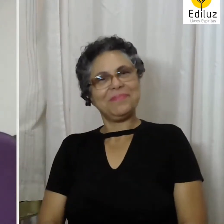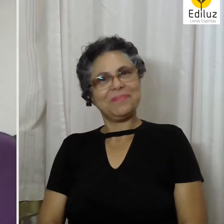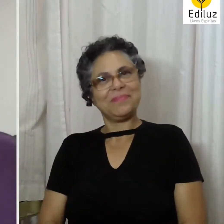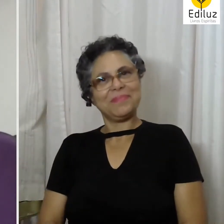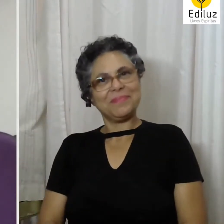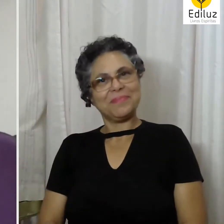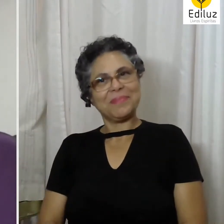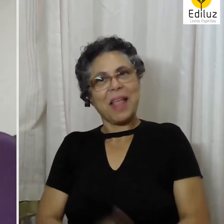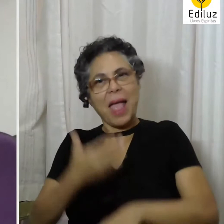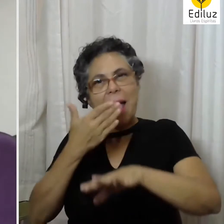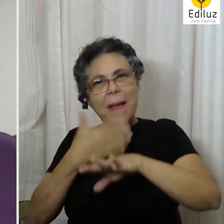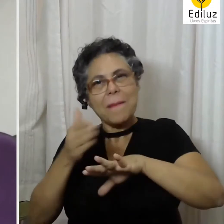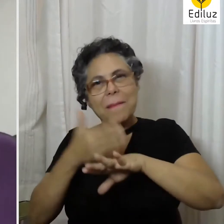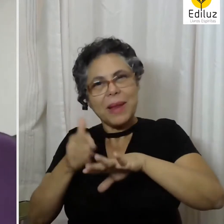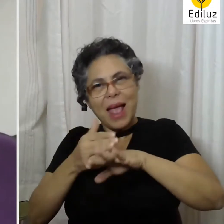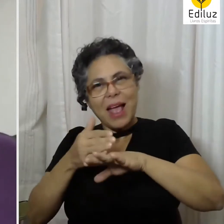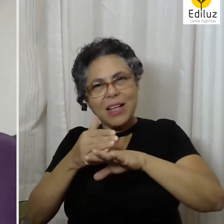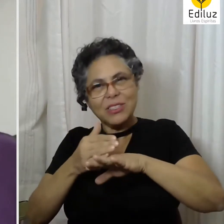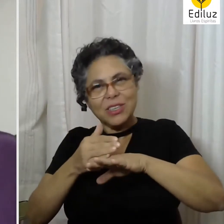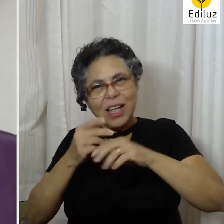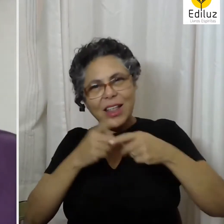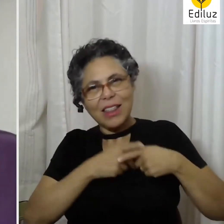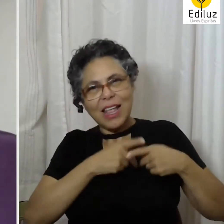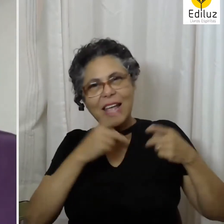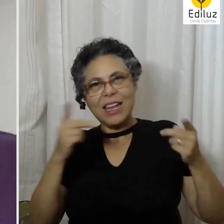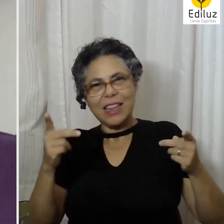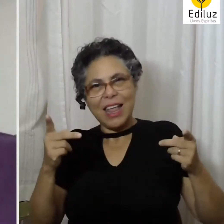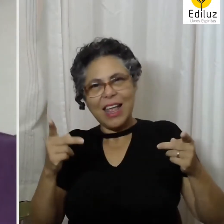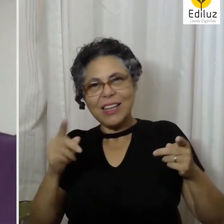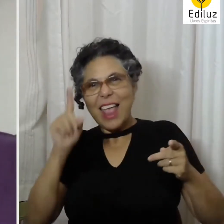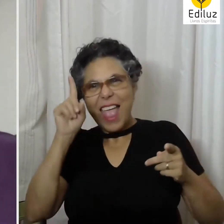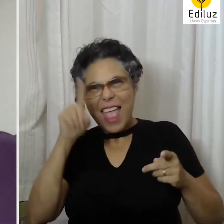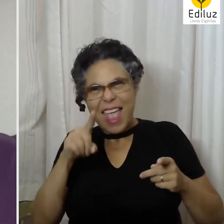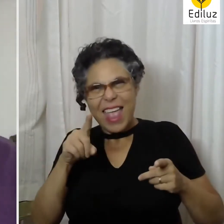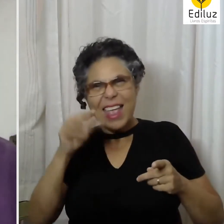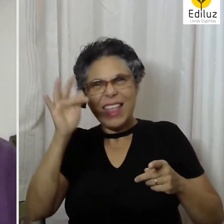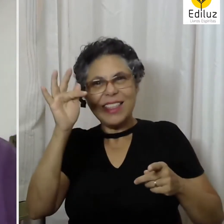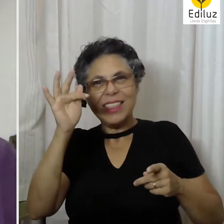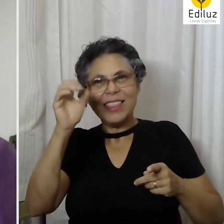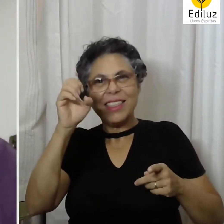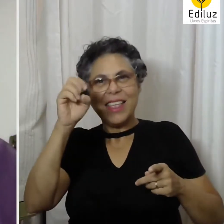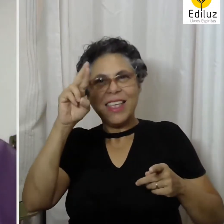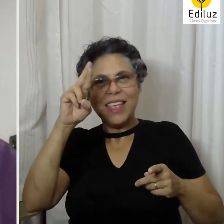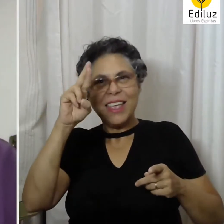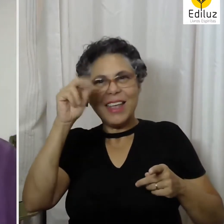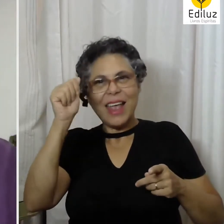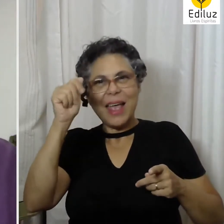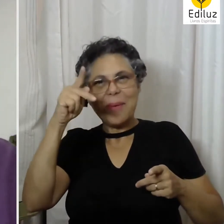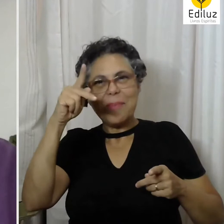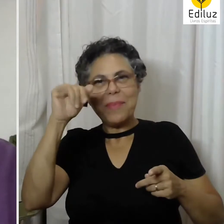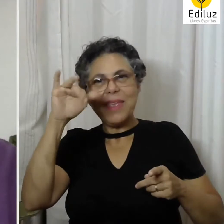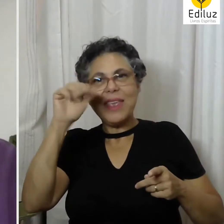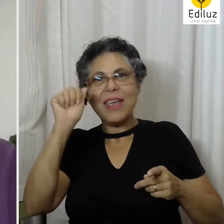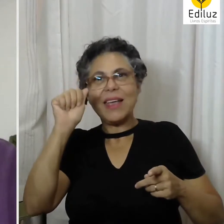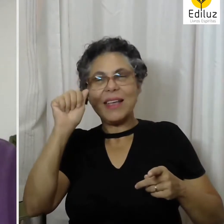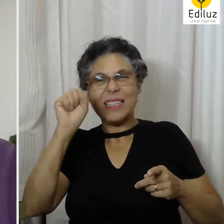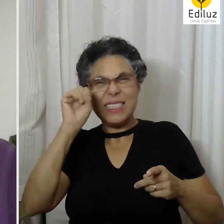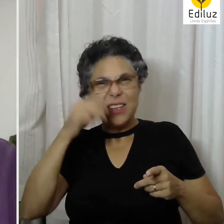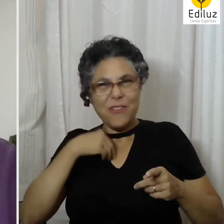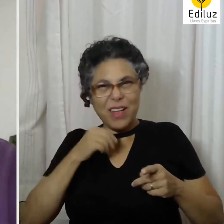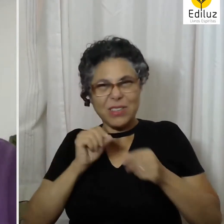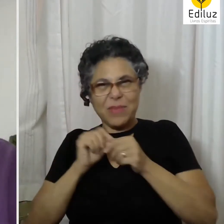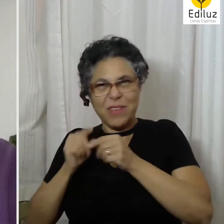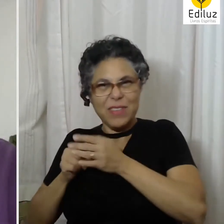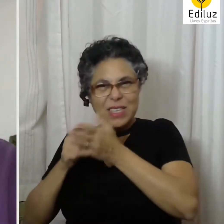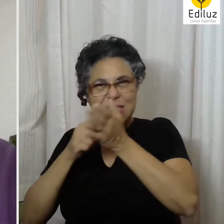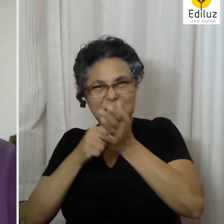A prática da caridade, ela é terapêutica. Se fizermos uma visita a um orfanato, a